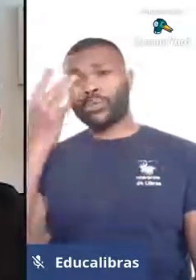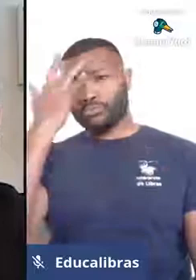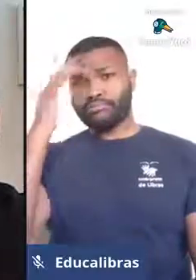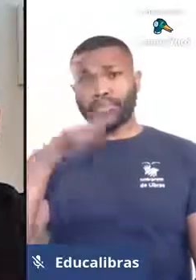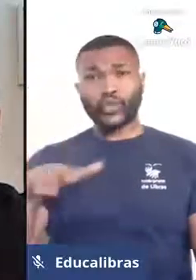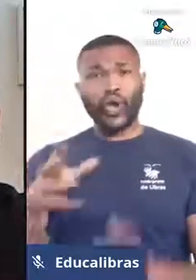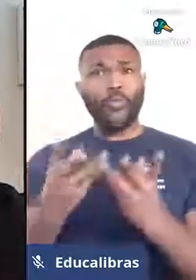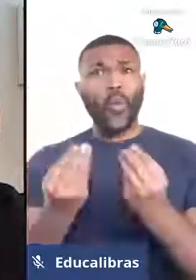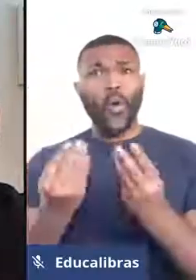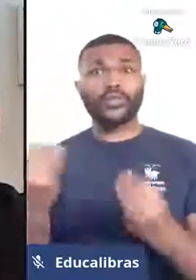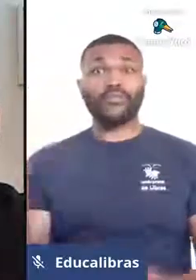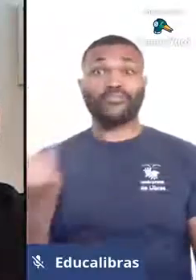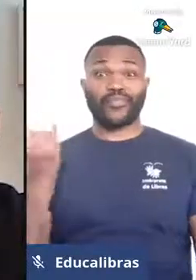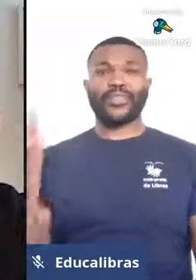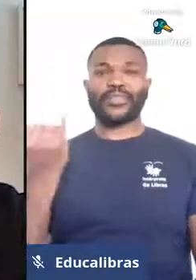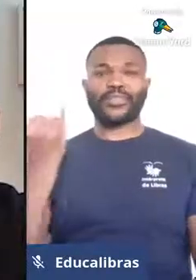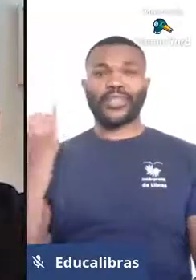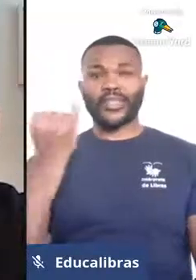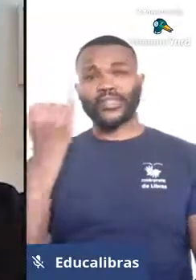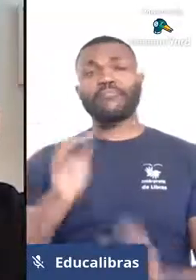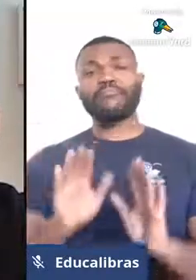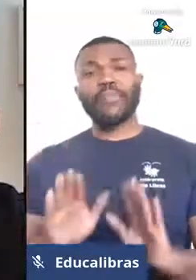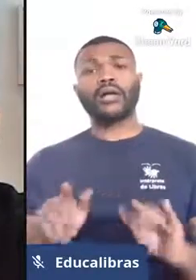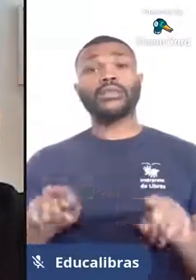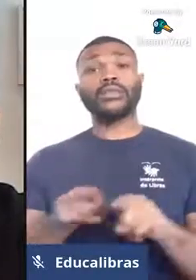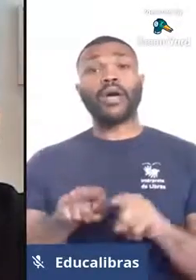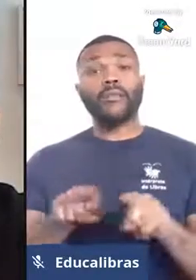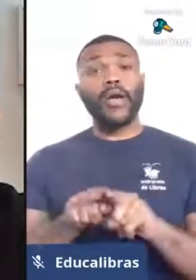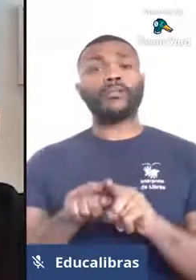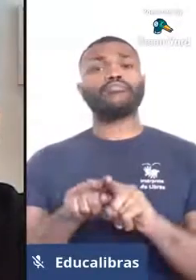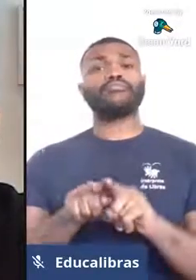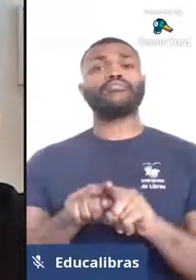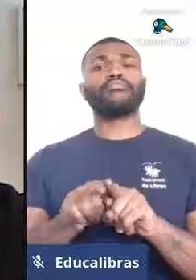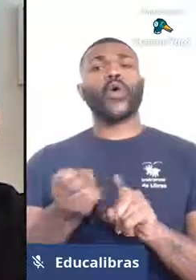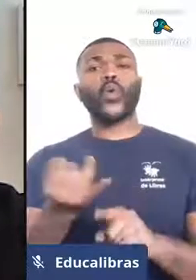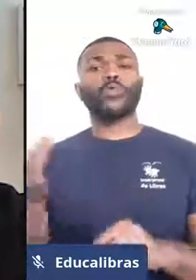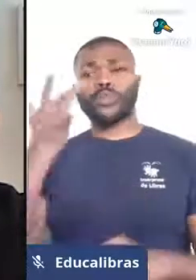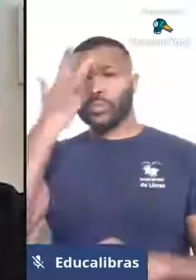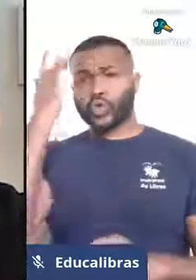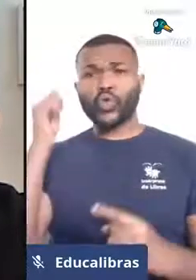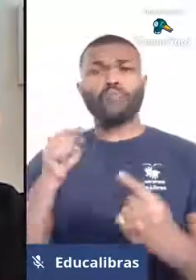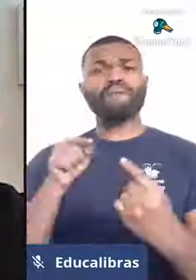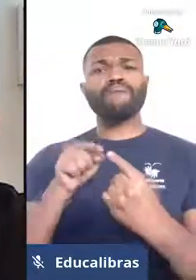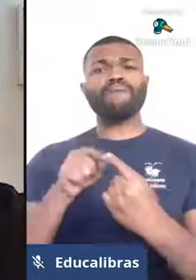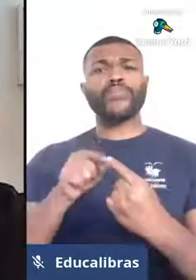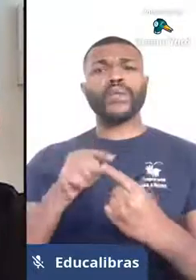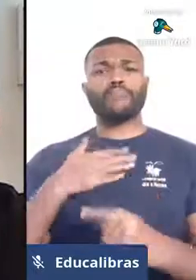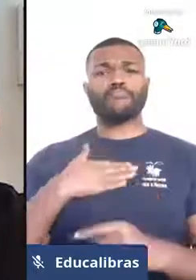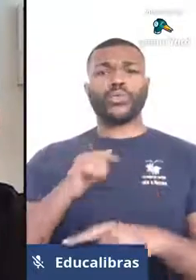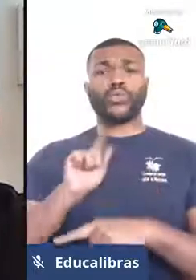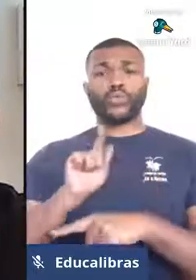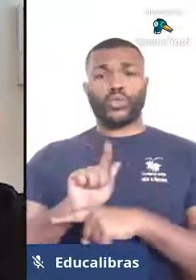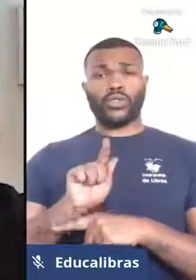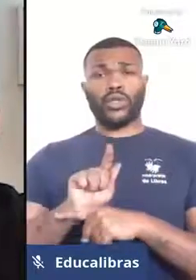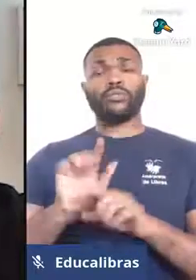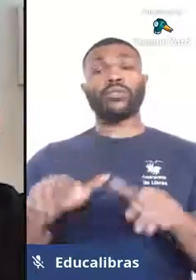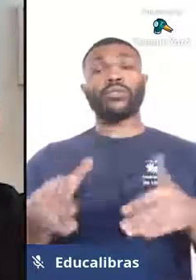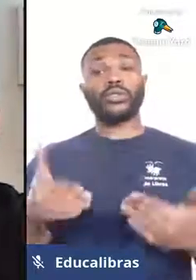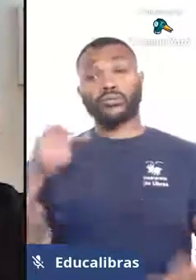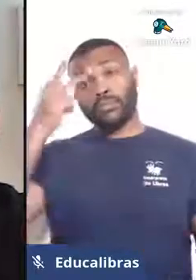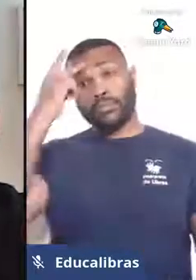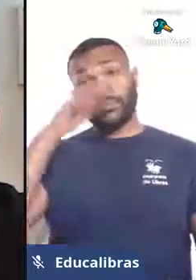algumas pessoas que também têm uma ligação com a nossa gestão, né? E pessoas também,